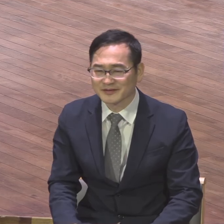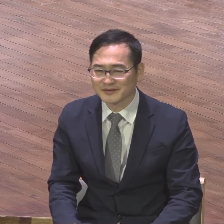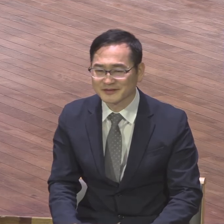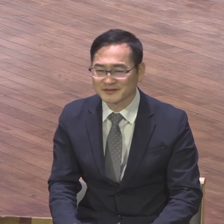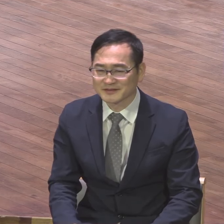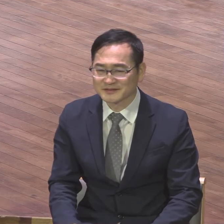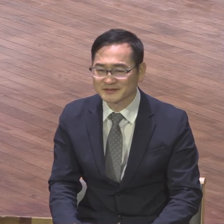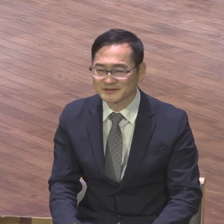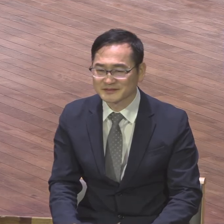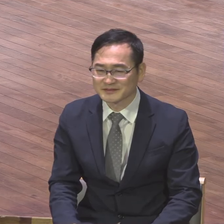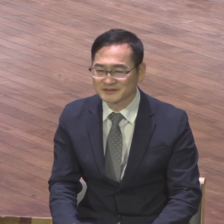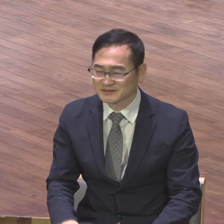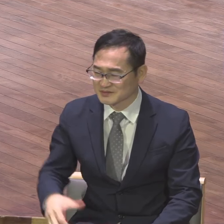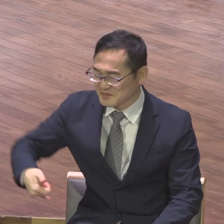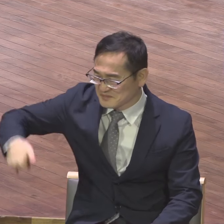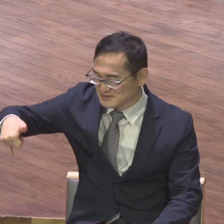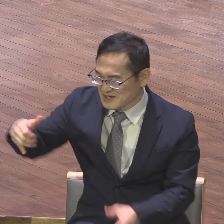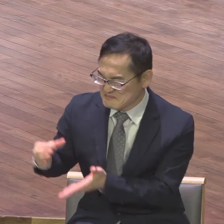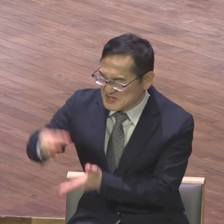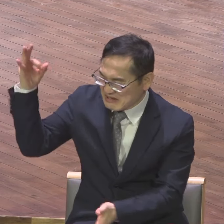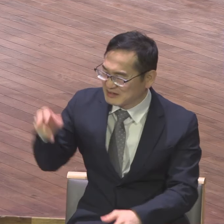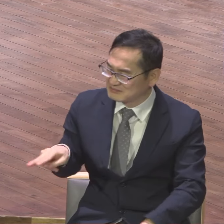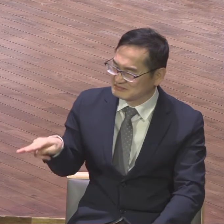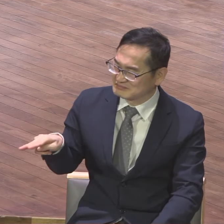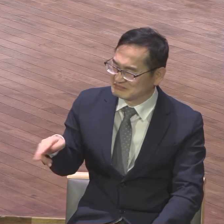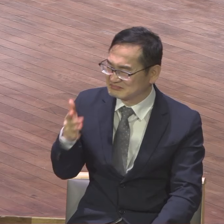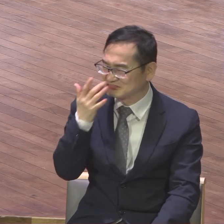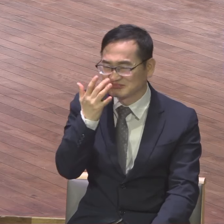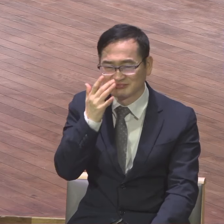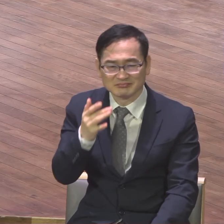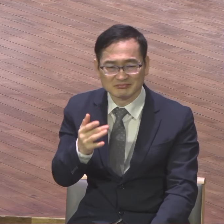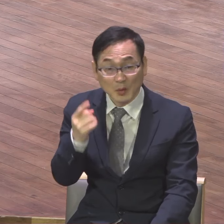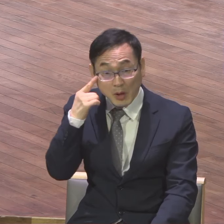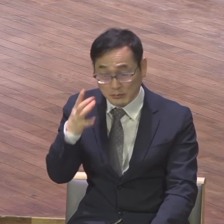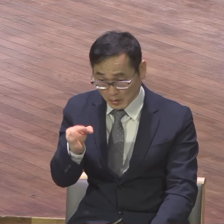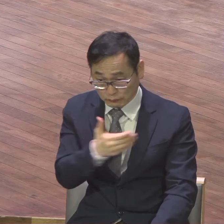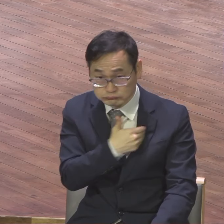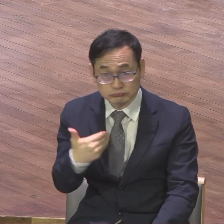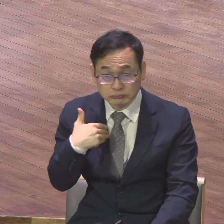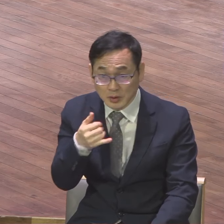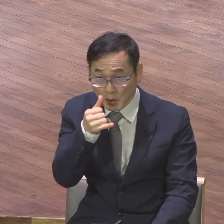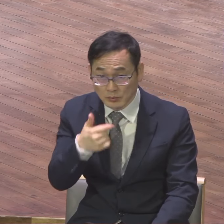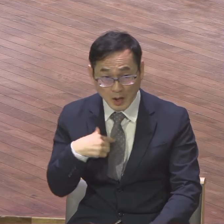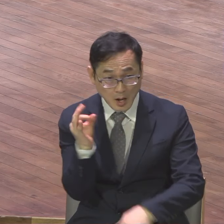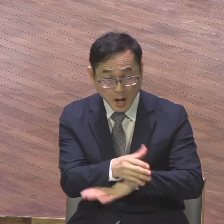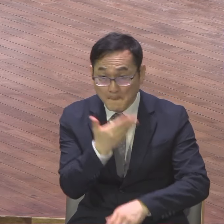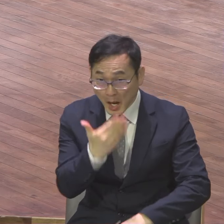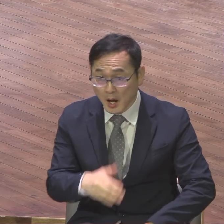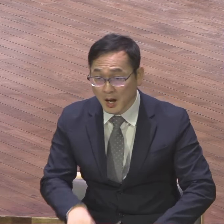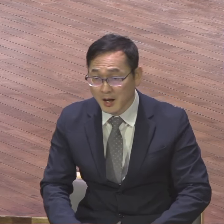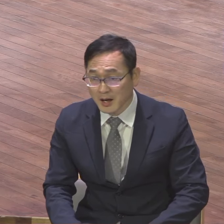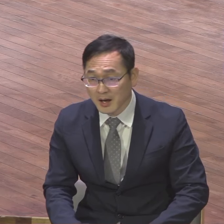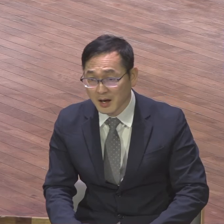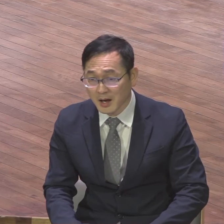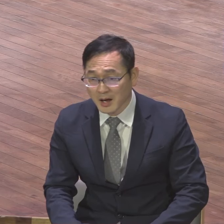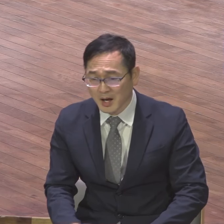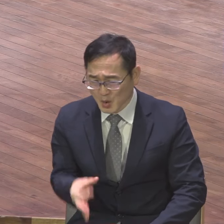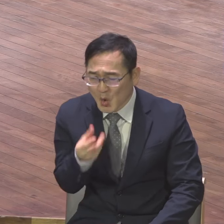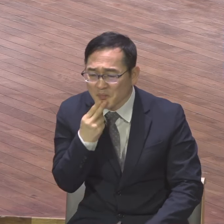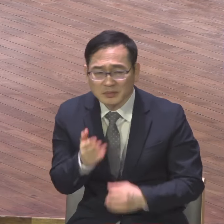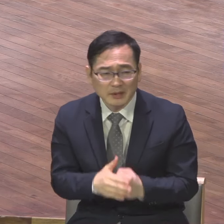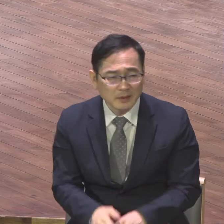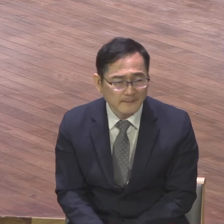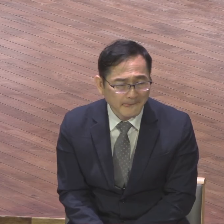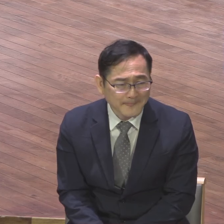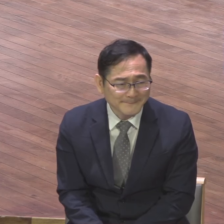감탄하지 않습니다. 아, 내가 돈 있는데 사는데 뭐 없으니까 폐가 막 힘이 질질 흐르고